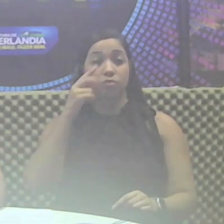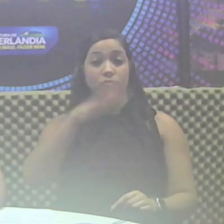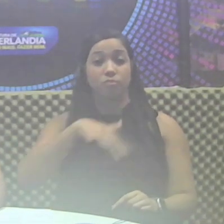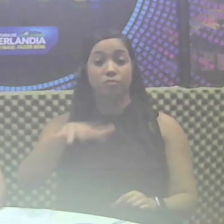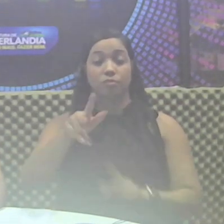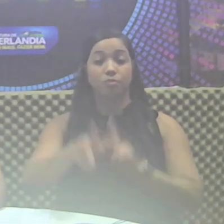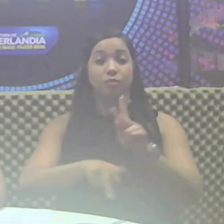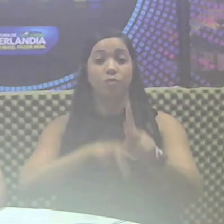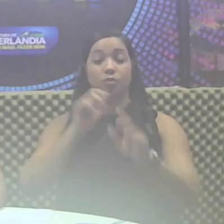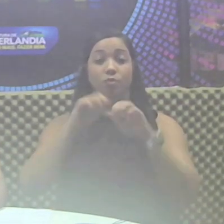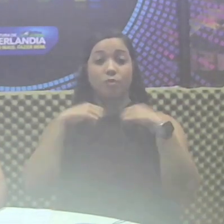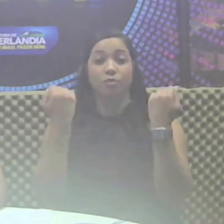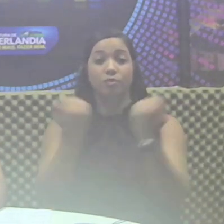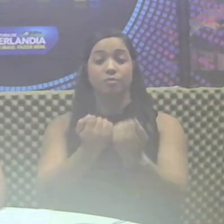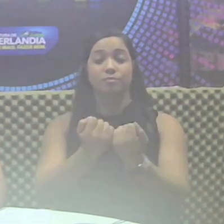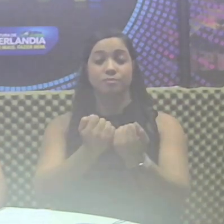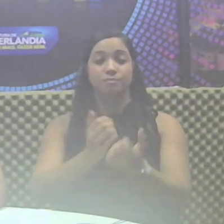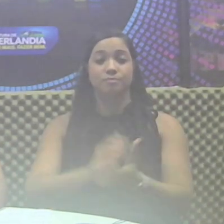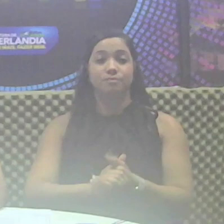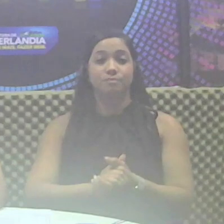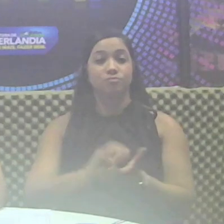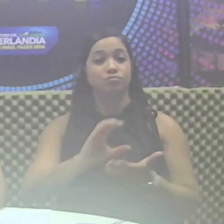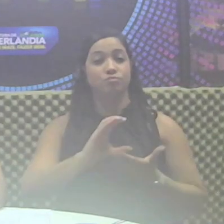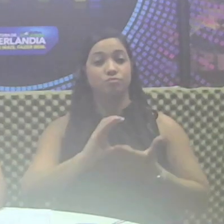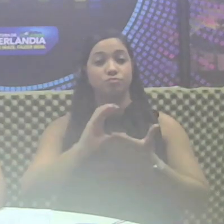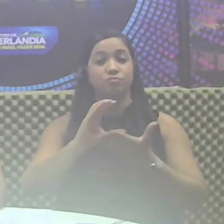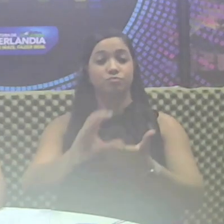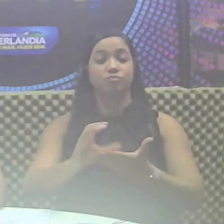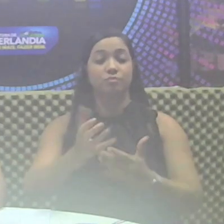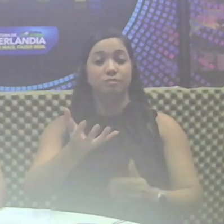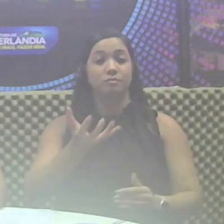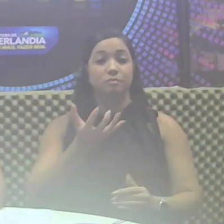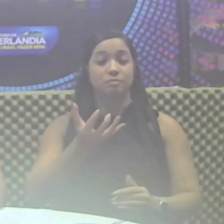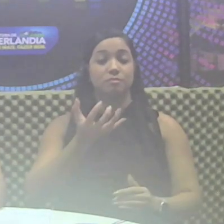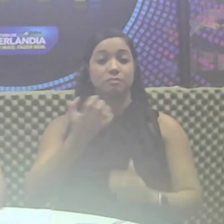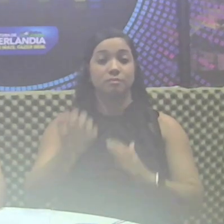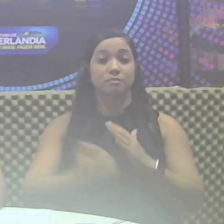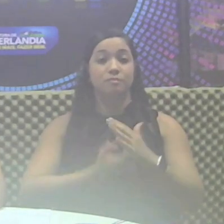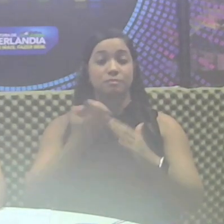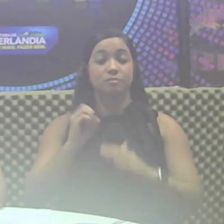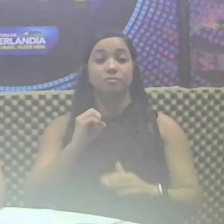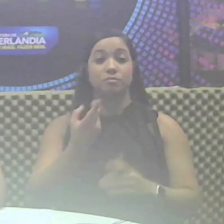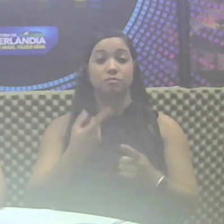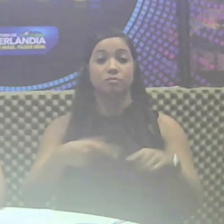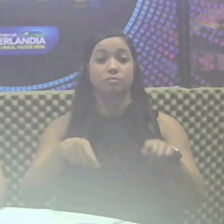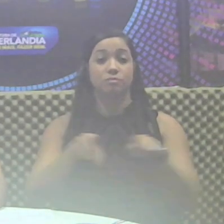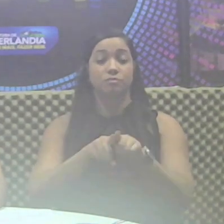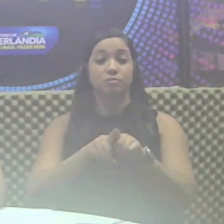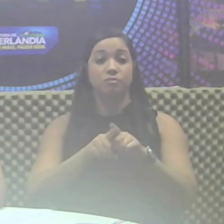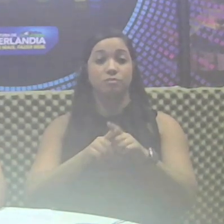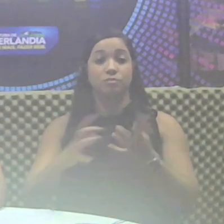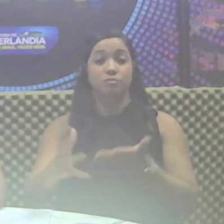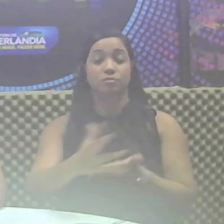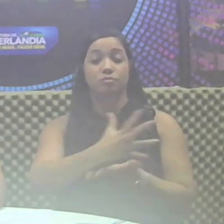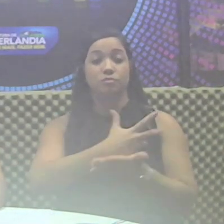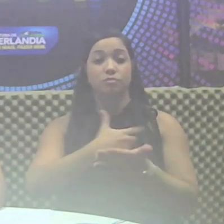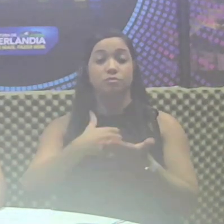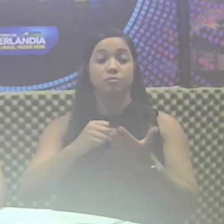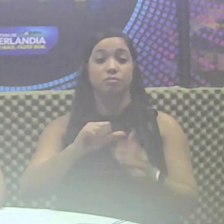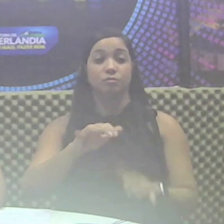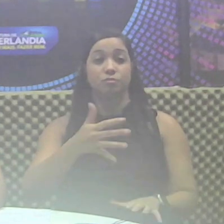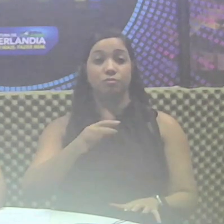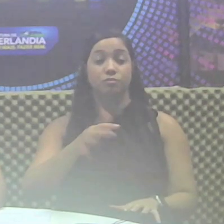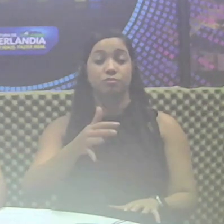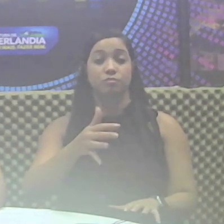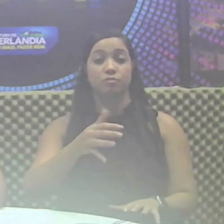de audiência pública. O investimento presumido para que uma empresa ou um consórcio abarque todo o serviço é de